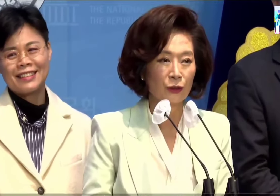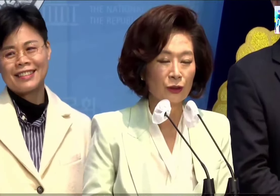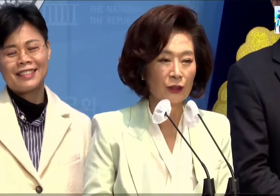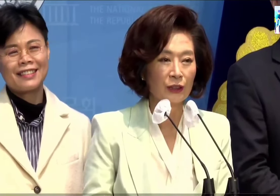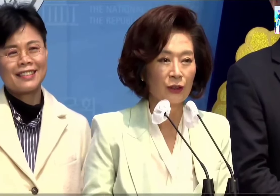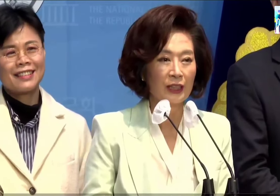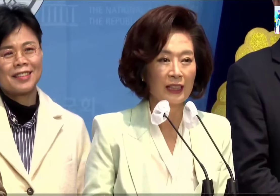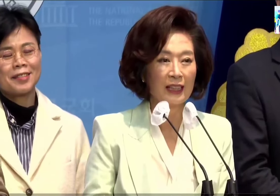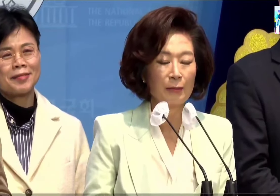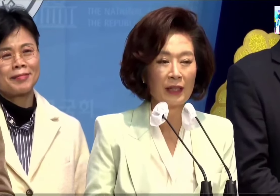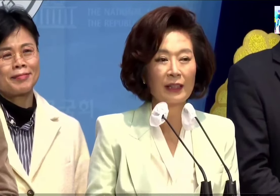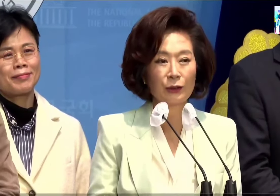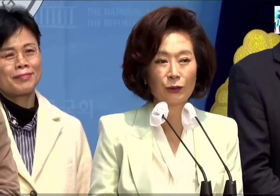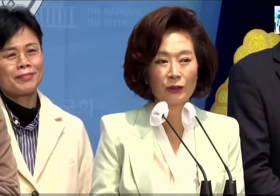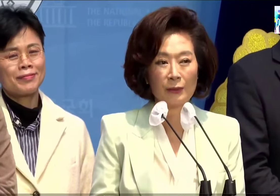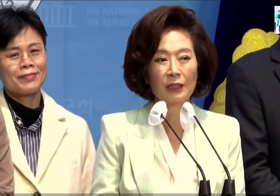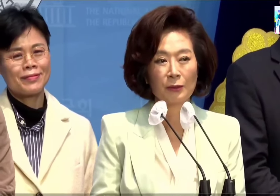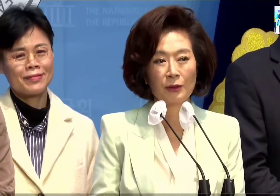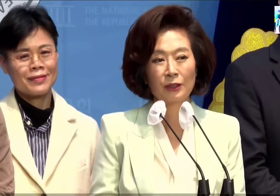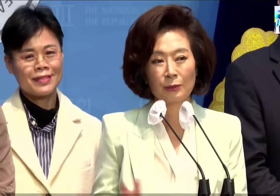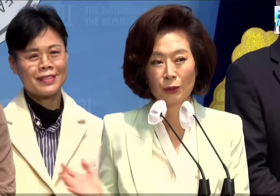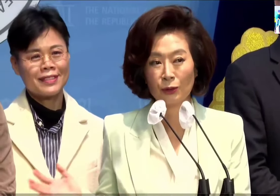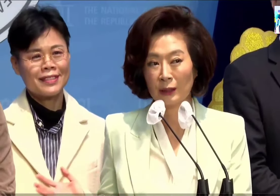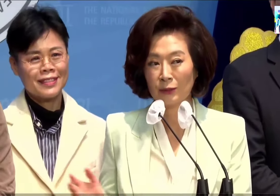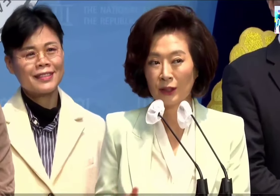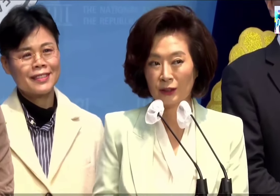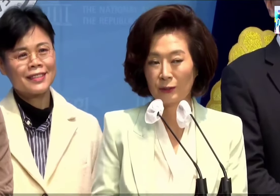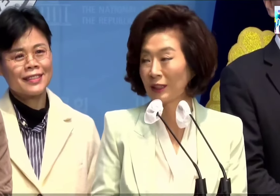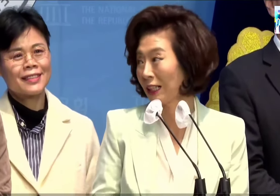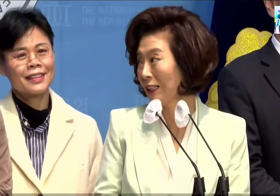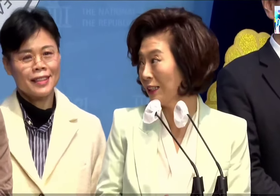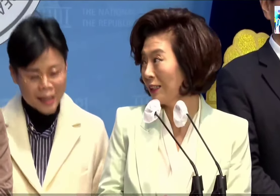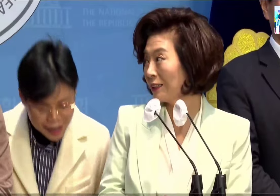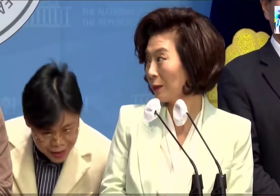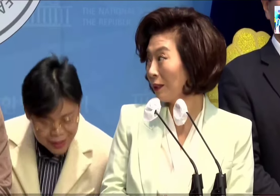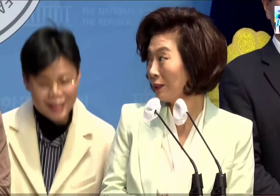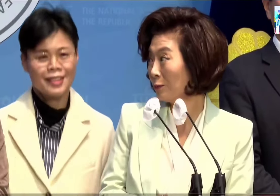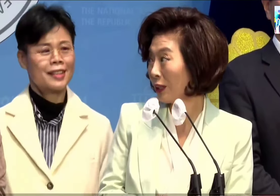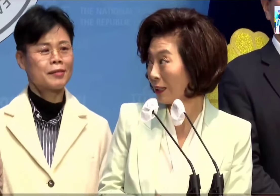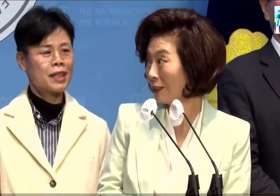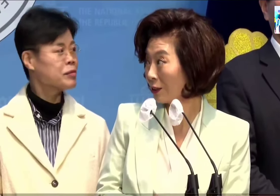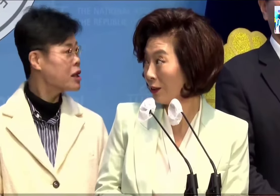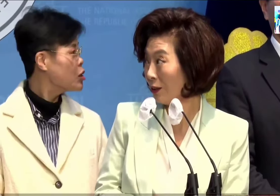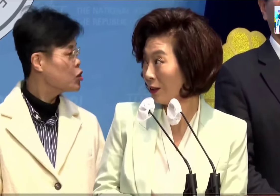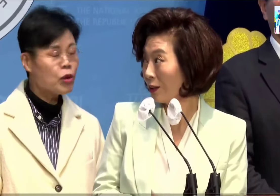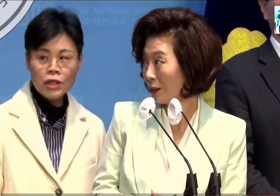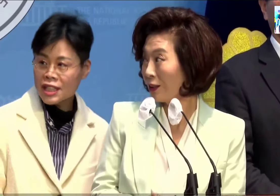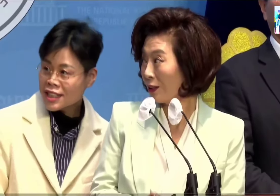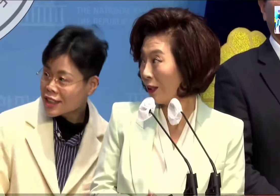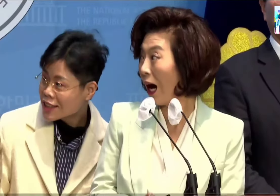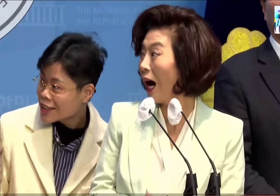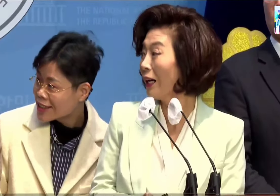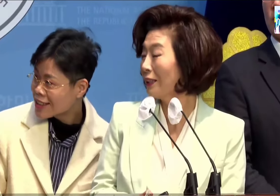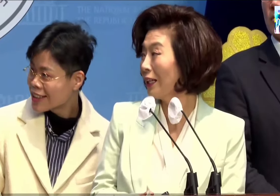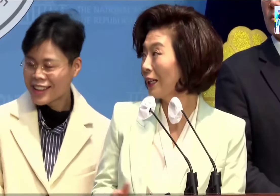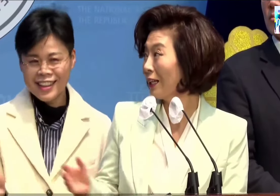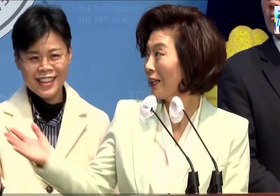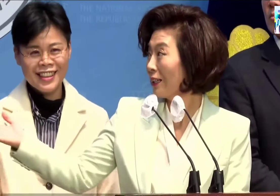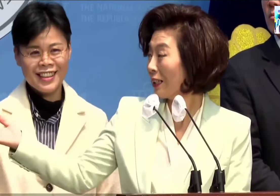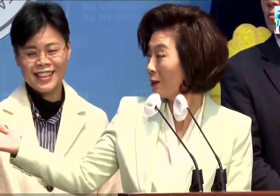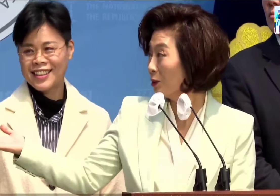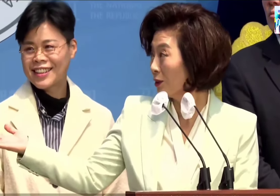더민주 전국혁신회의에 백혜숙 상임위원님도 참석하셨습니다. 제가 빠뜨린 분 안 계시죠? 아,